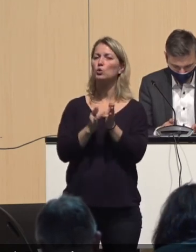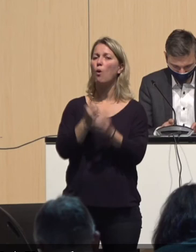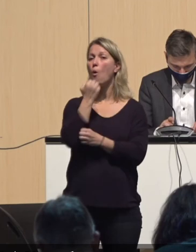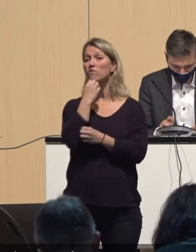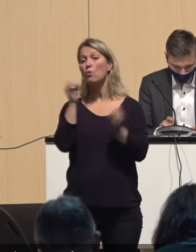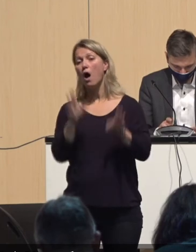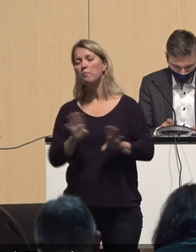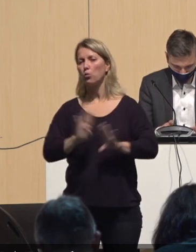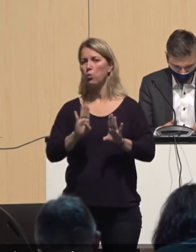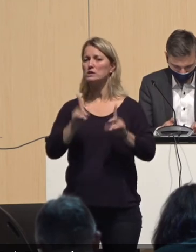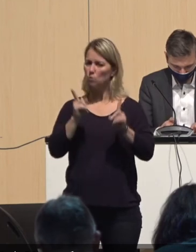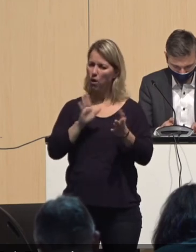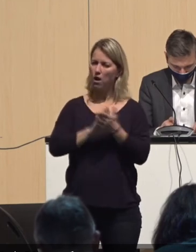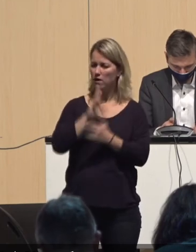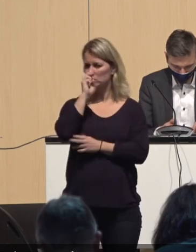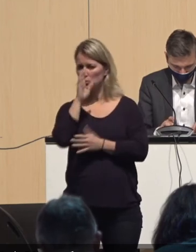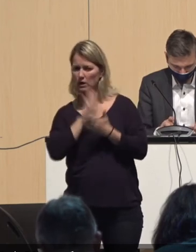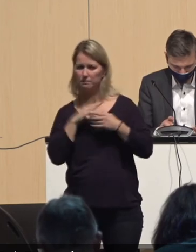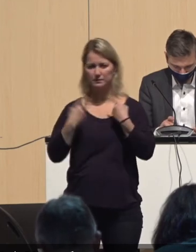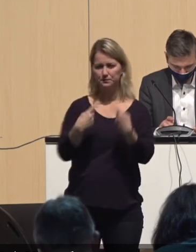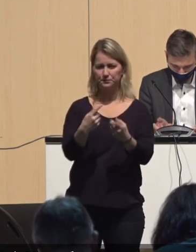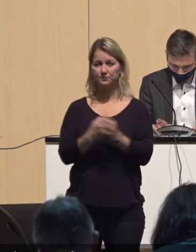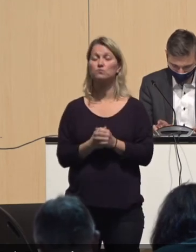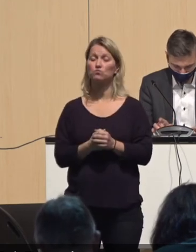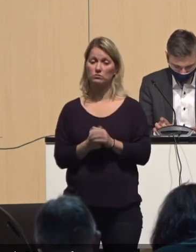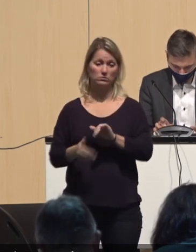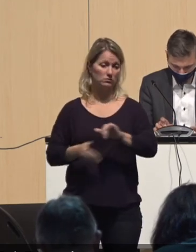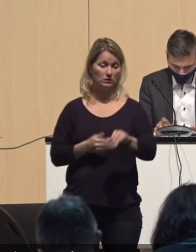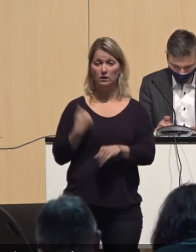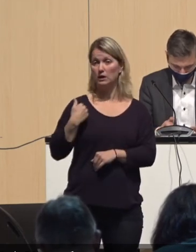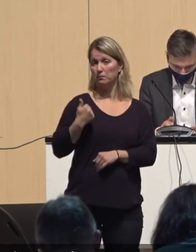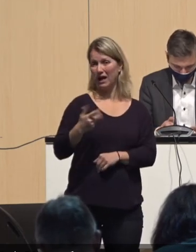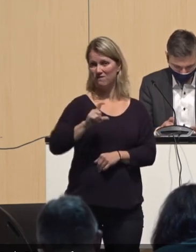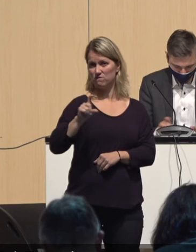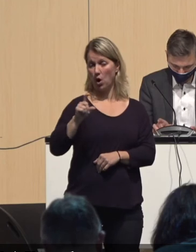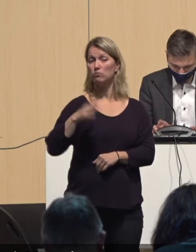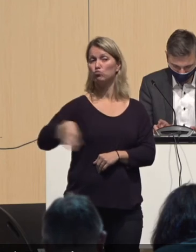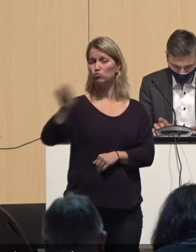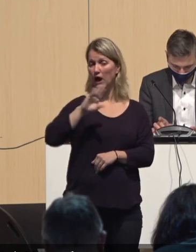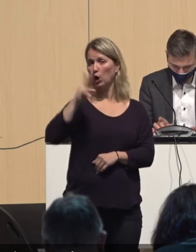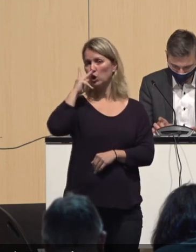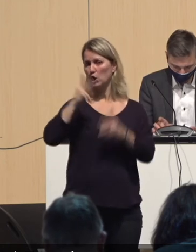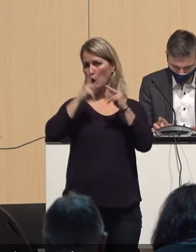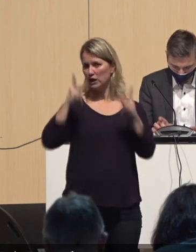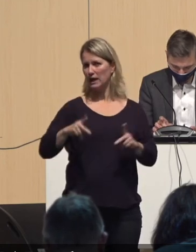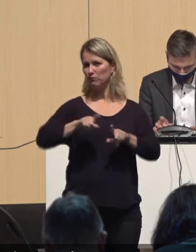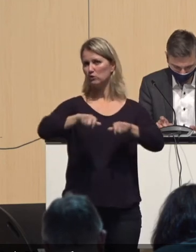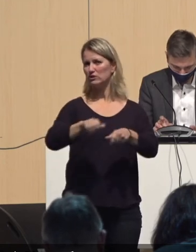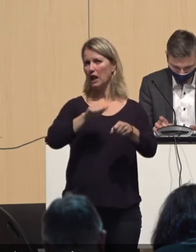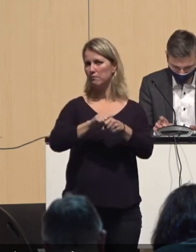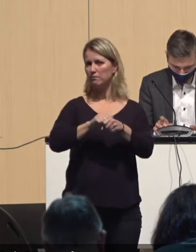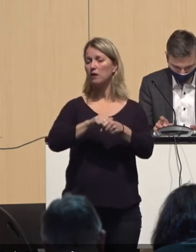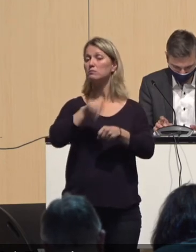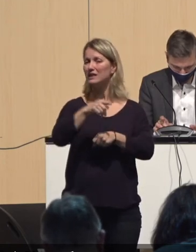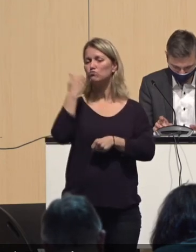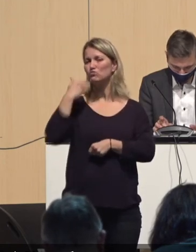dass es funktioniert. Vor einigen Wochen, als es darum ging, die 600.000 Euro für das Hygienekonzept des Striezelmarktes locker zu machen, haben